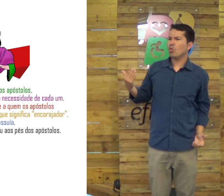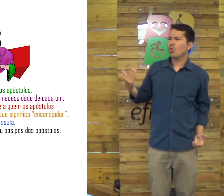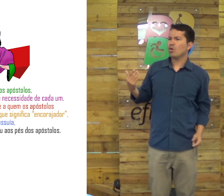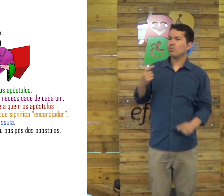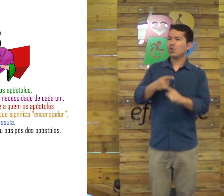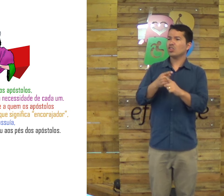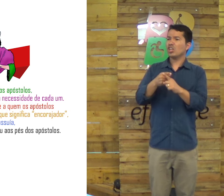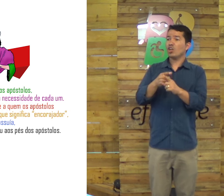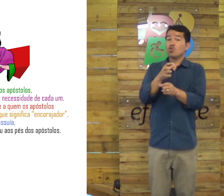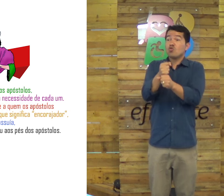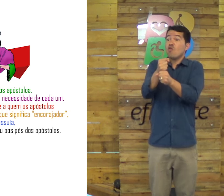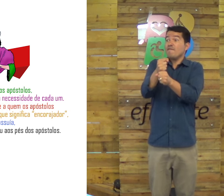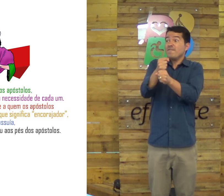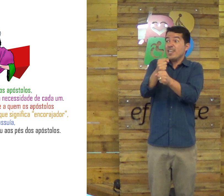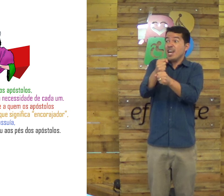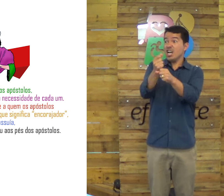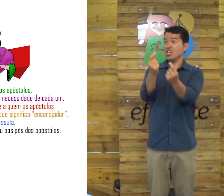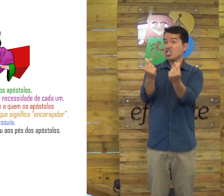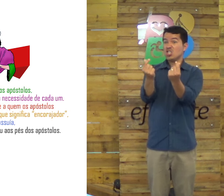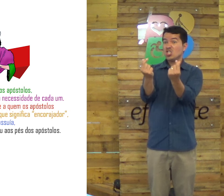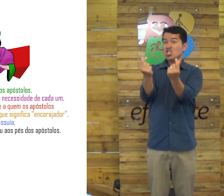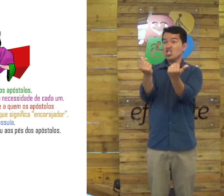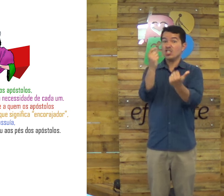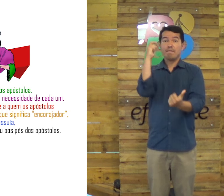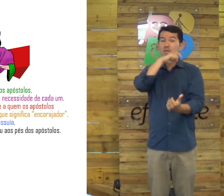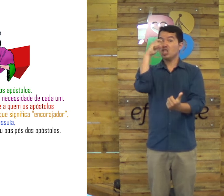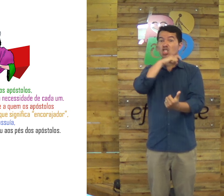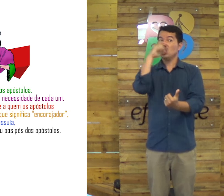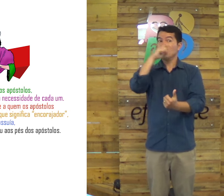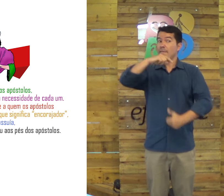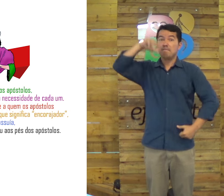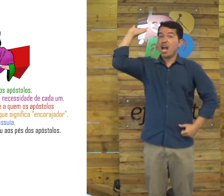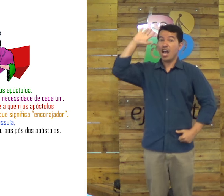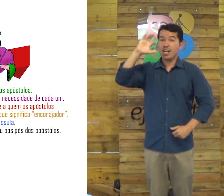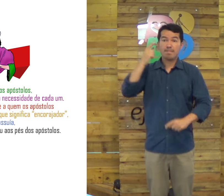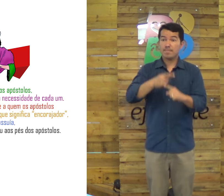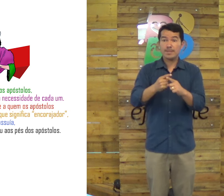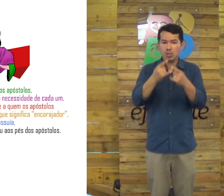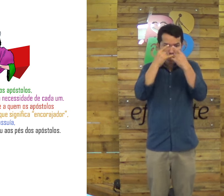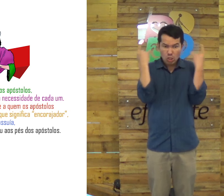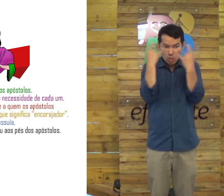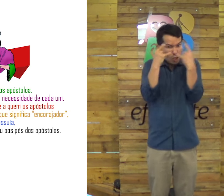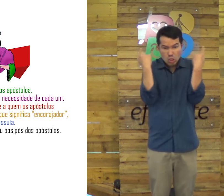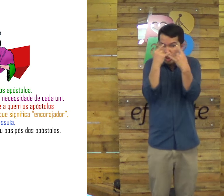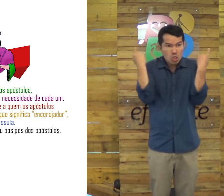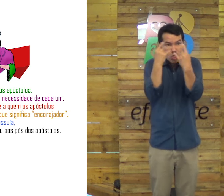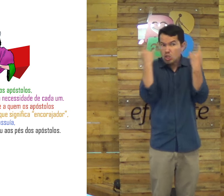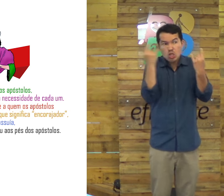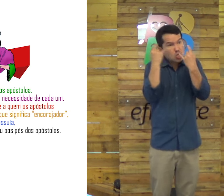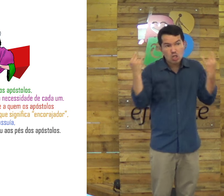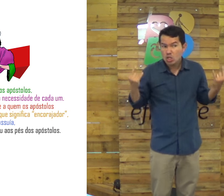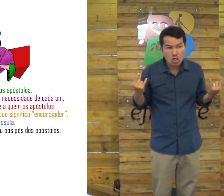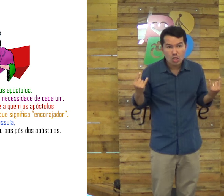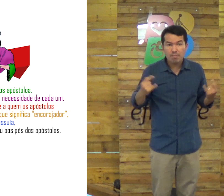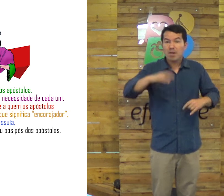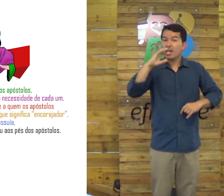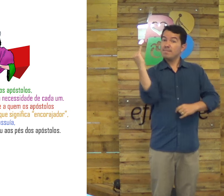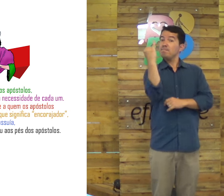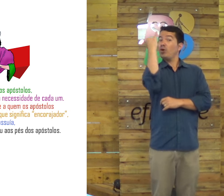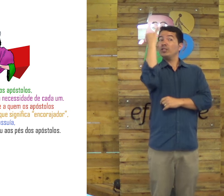morreram? Porque eles confiaram no dinheiro. E mentiram por causa disso, porque eram ganhos ansiosos. uma